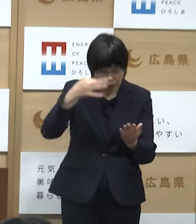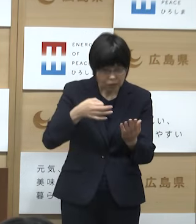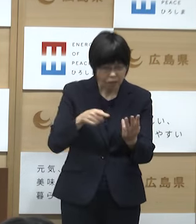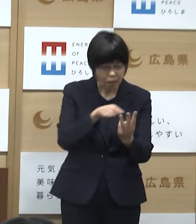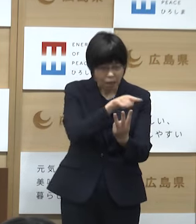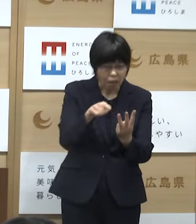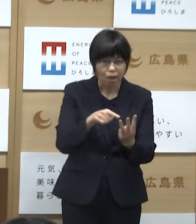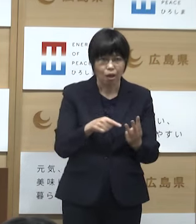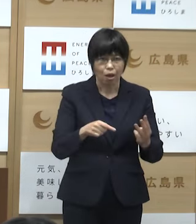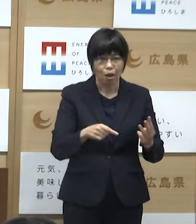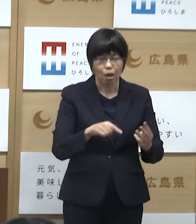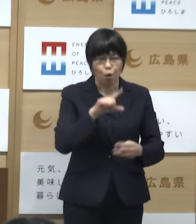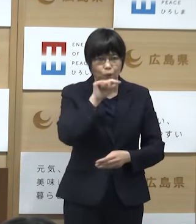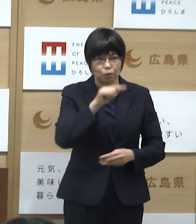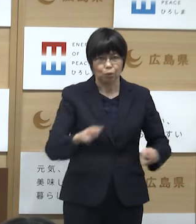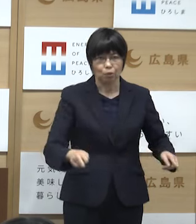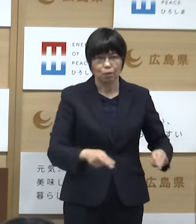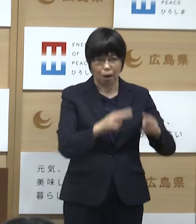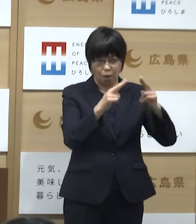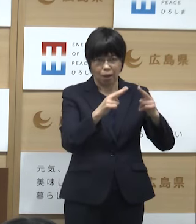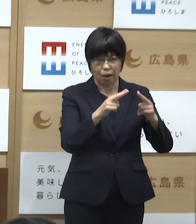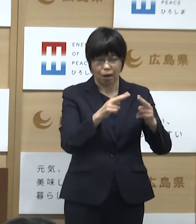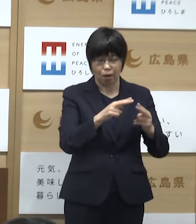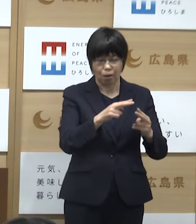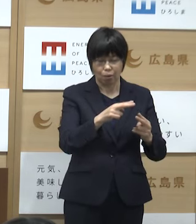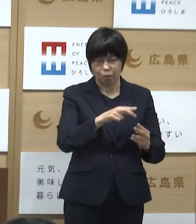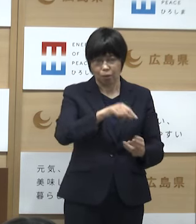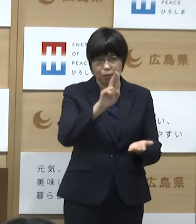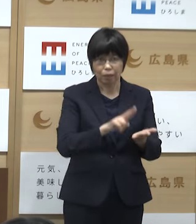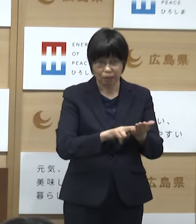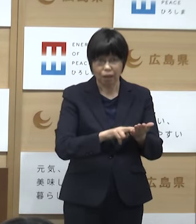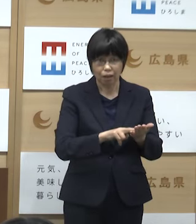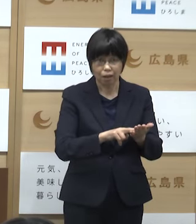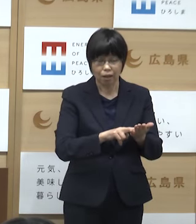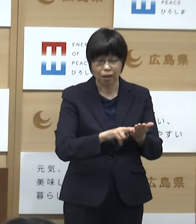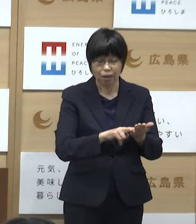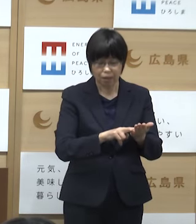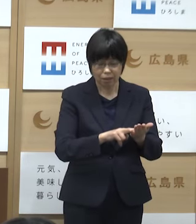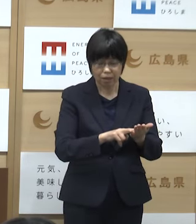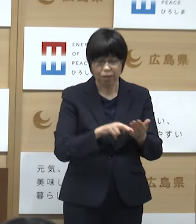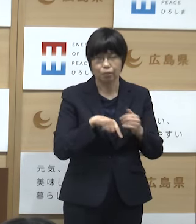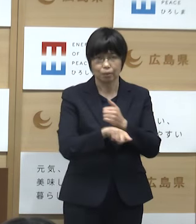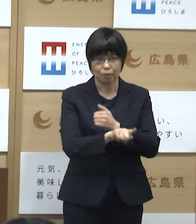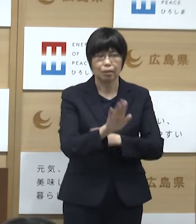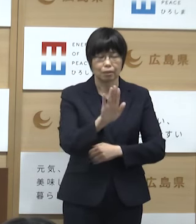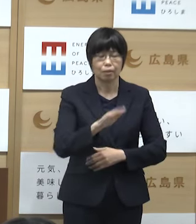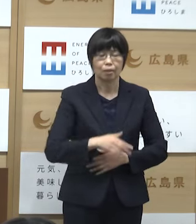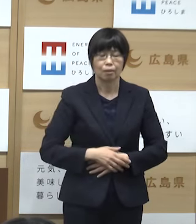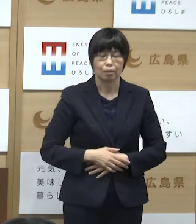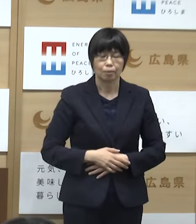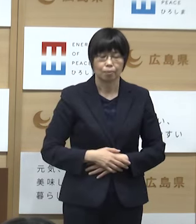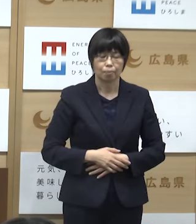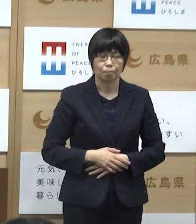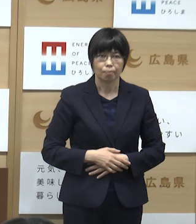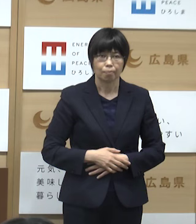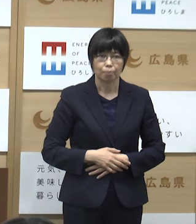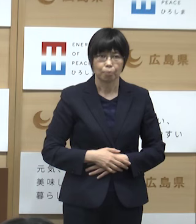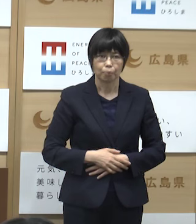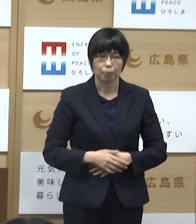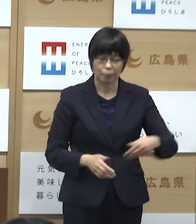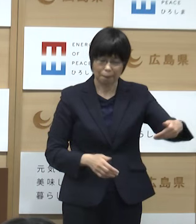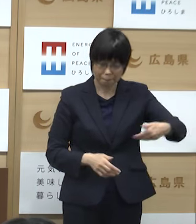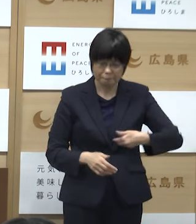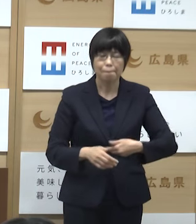まあ、総合的に評価をしているということです。はい、その結果はもう移るにしたということ であります。 あと1個